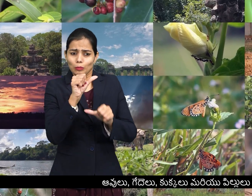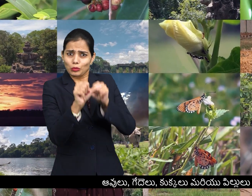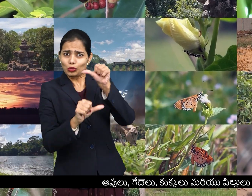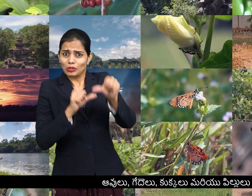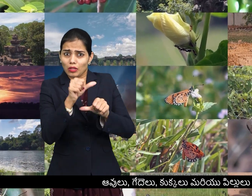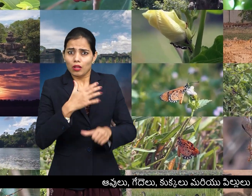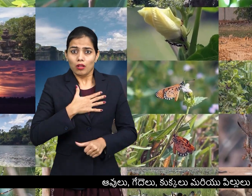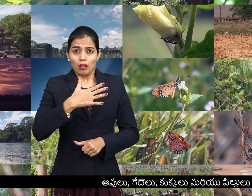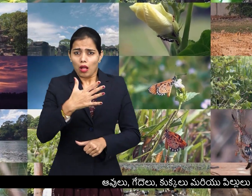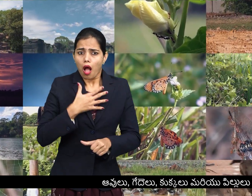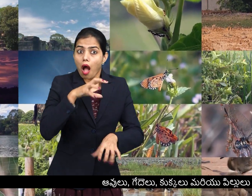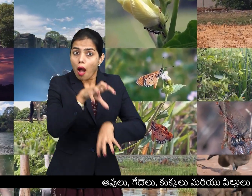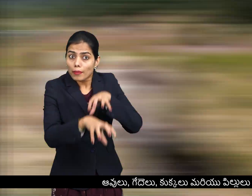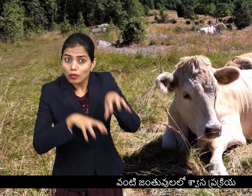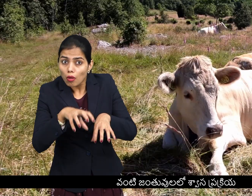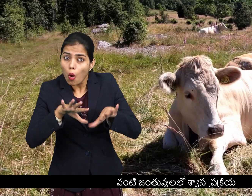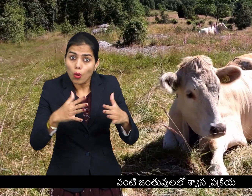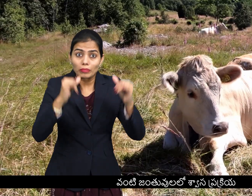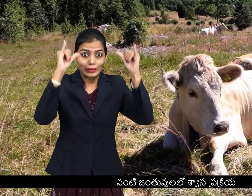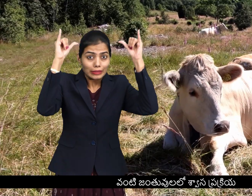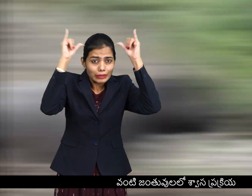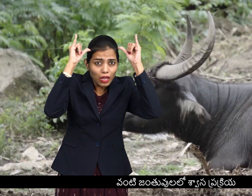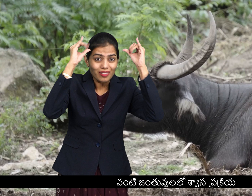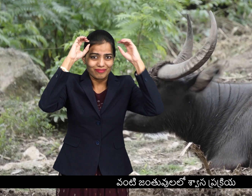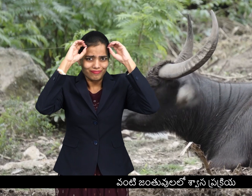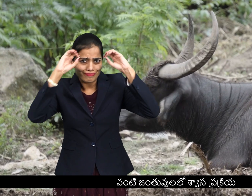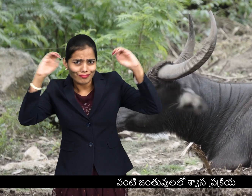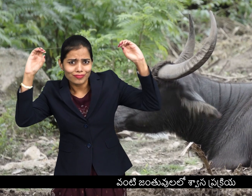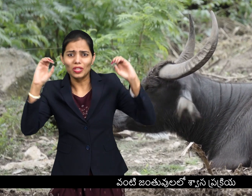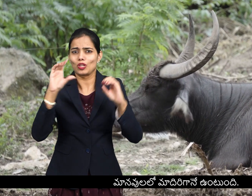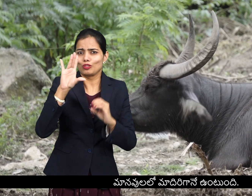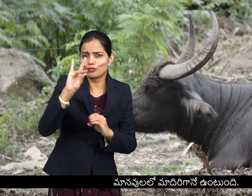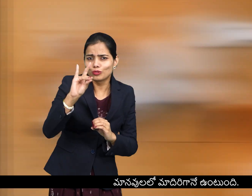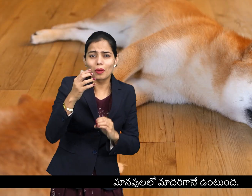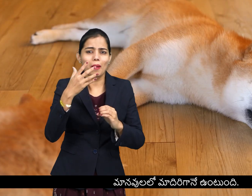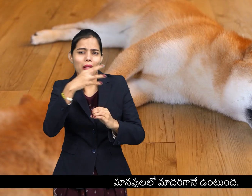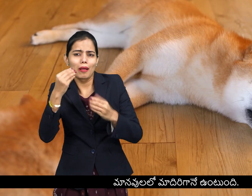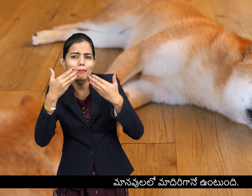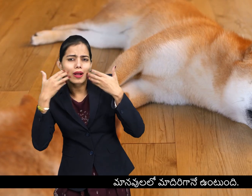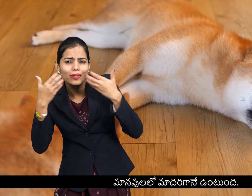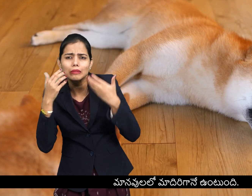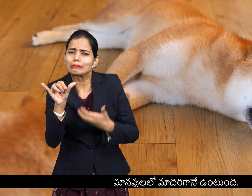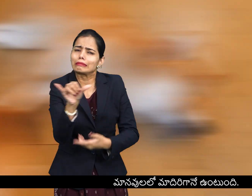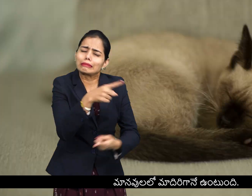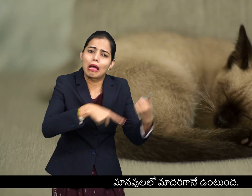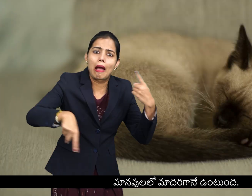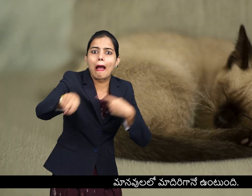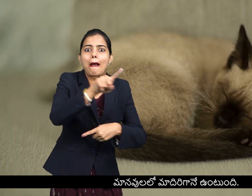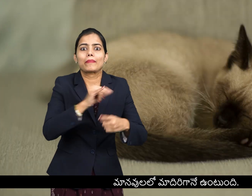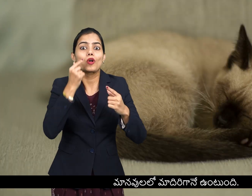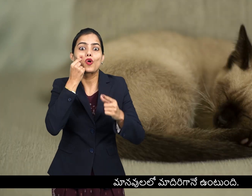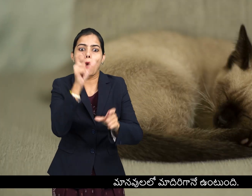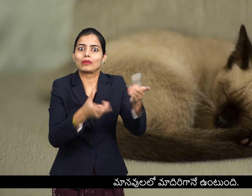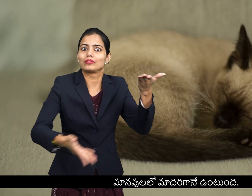ఆవులు, గేదెలు, కుక్కలు మరియు పిల్లులు వంటి జంతువులలో శ్వాస ప్రక్రియ మానవులలో మాదిరిగానే ఉంటుంది.